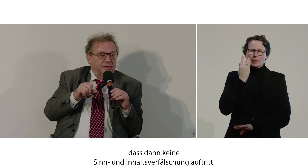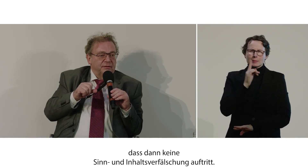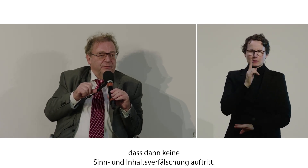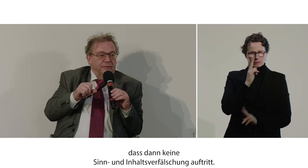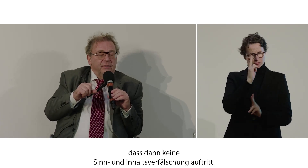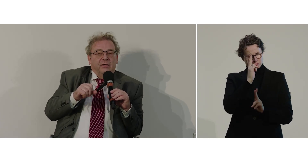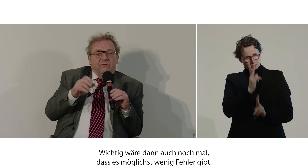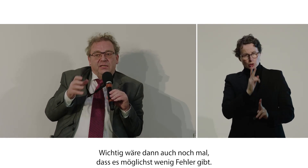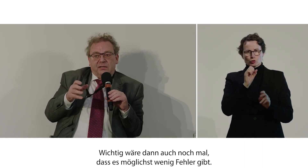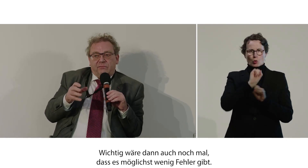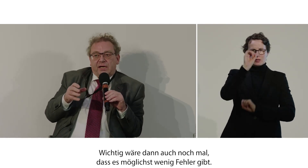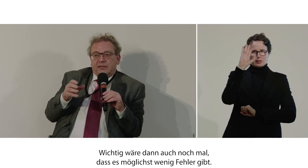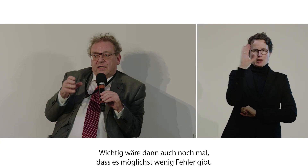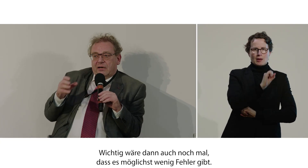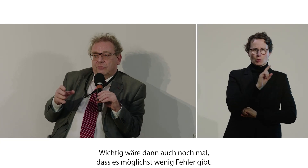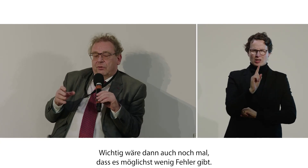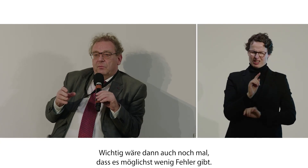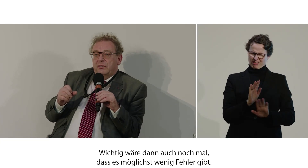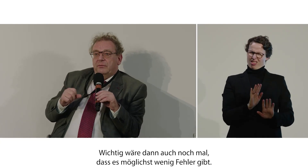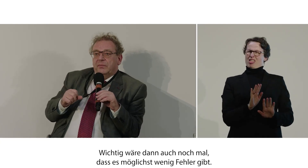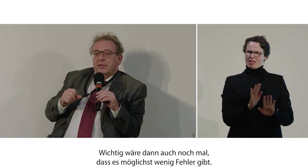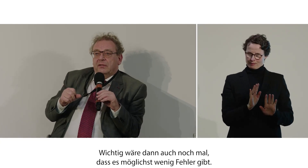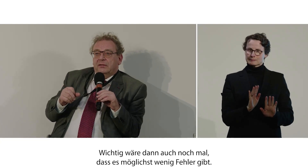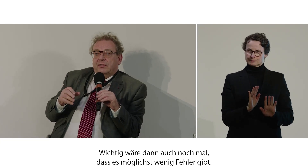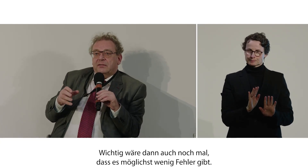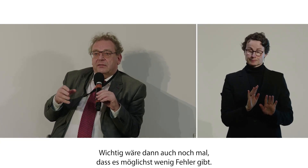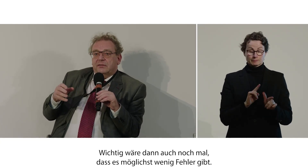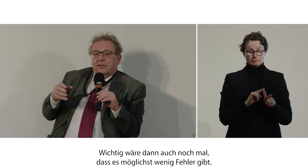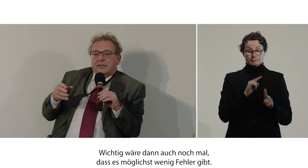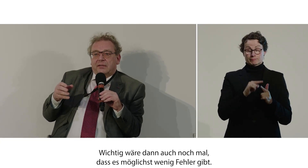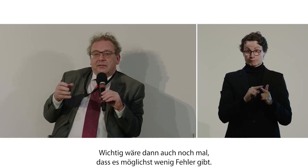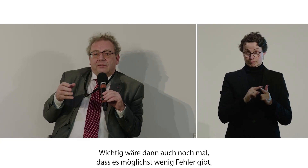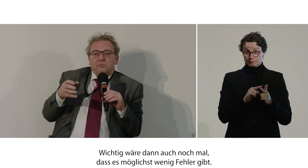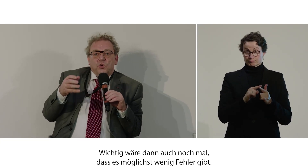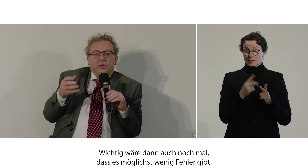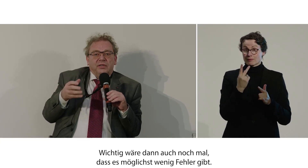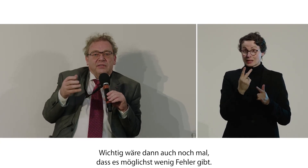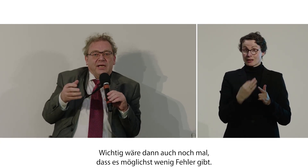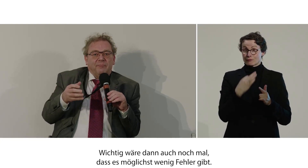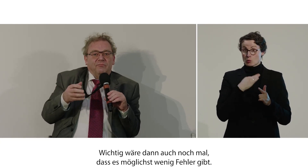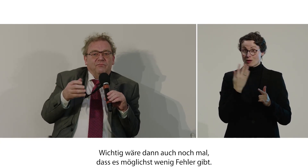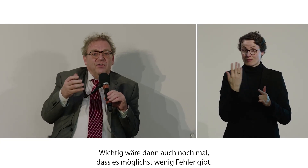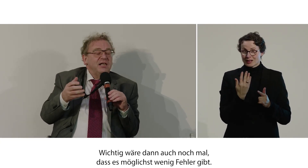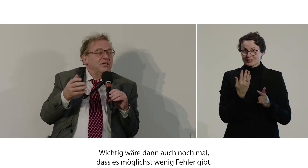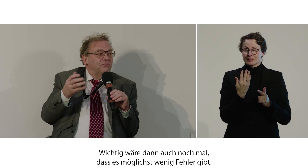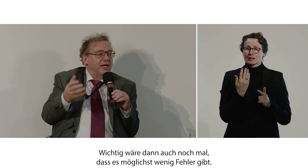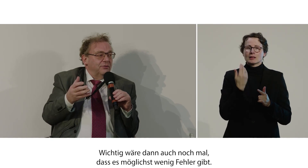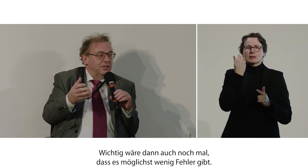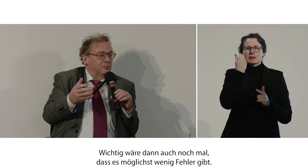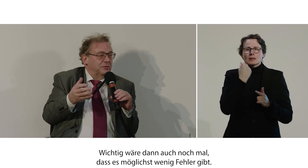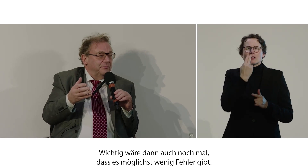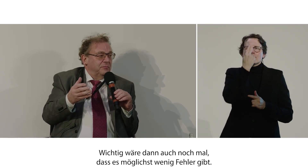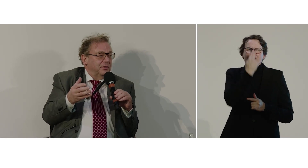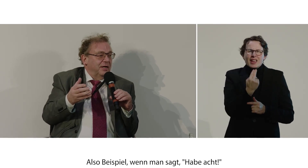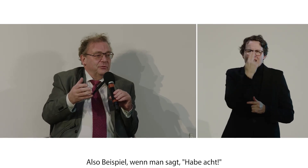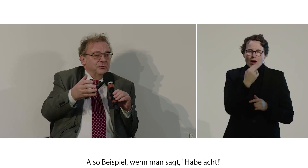auftritt. Wichtig wäre dann auch nochmal, dass es möglichst eben wenig Fehler